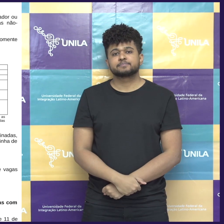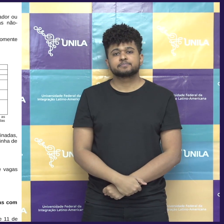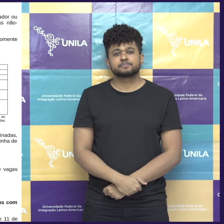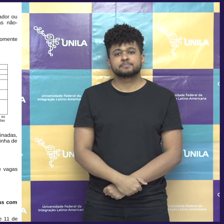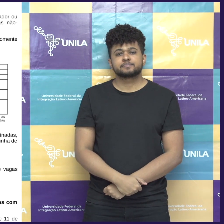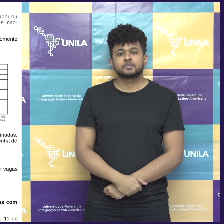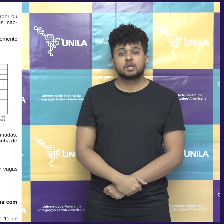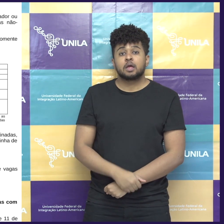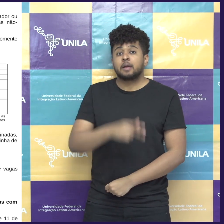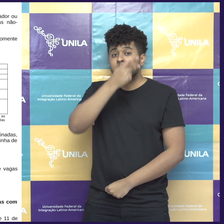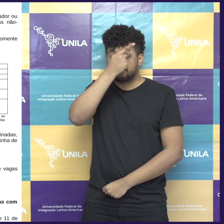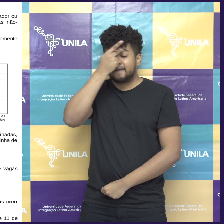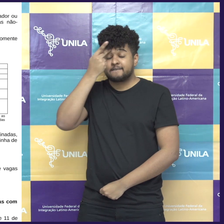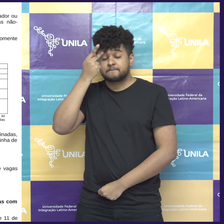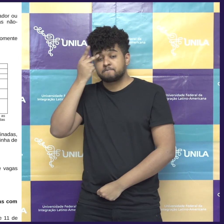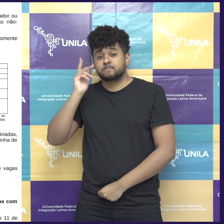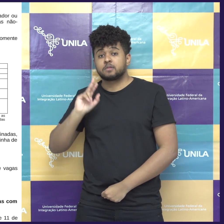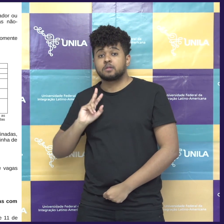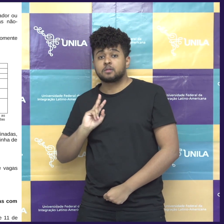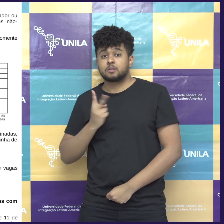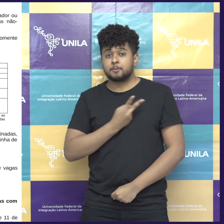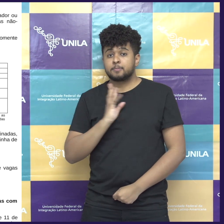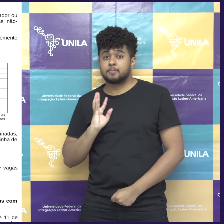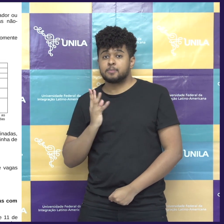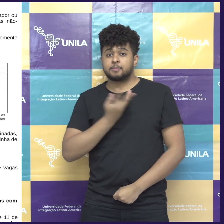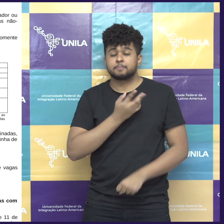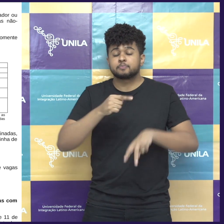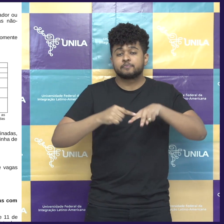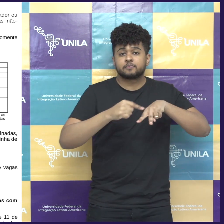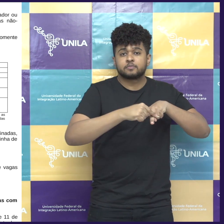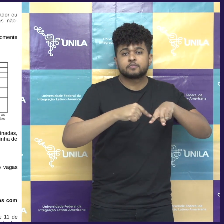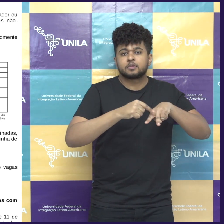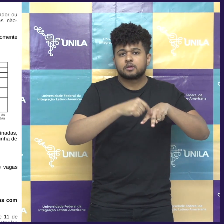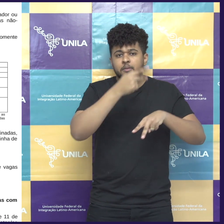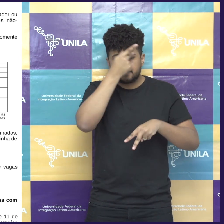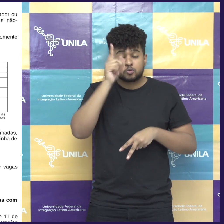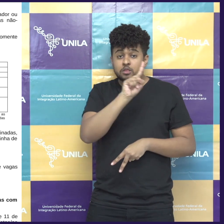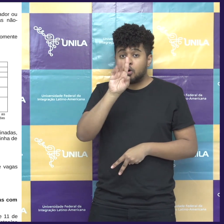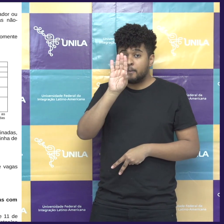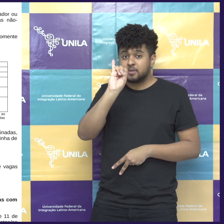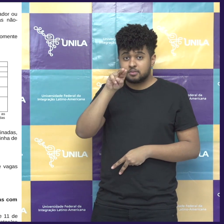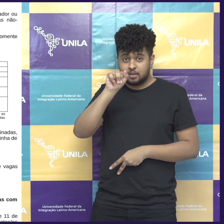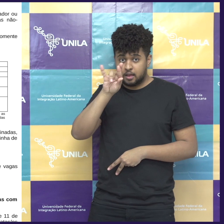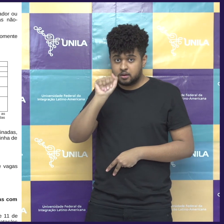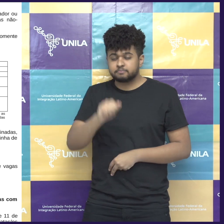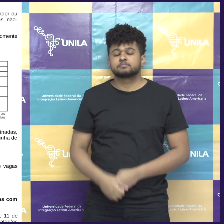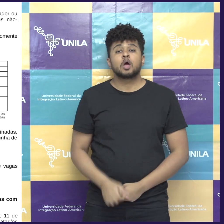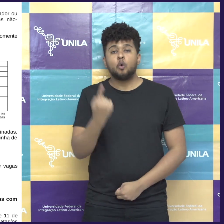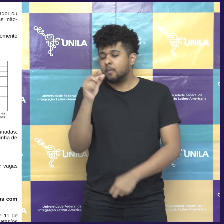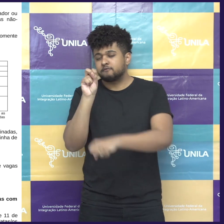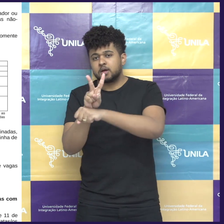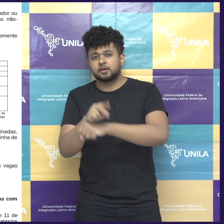Vagas reservadas para transexuais, travestis, intersexuais e pessoas não binárias, 1